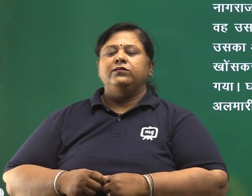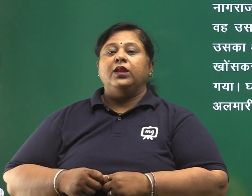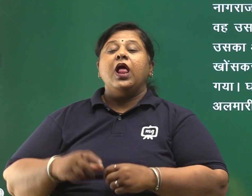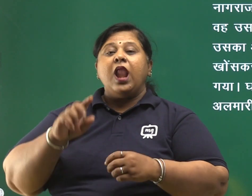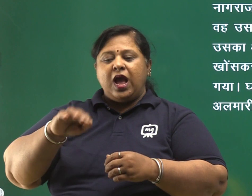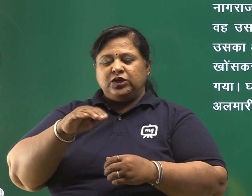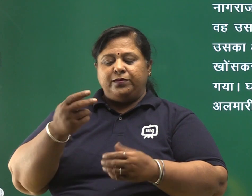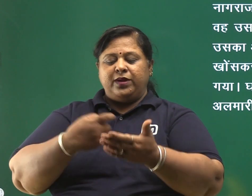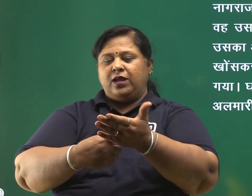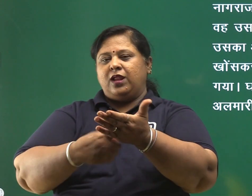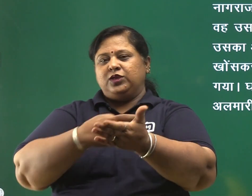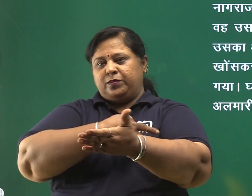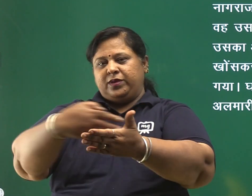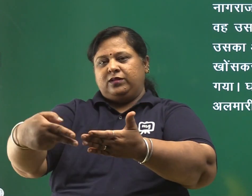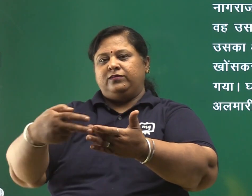राजप्पा